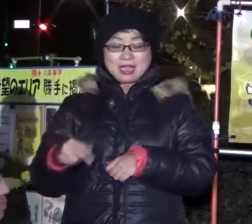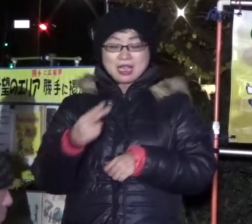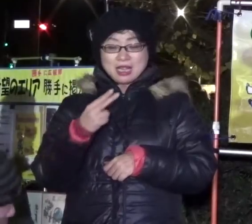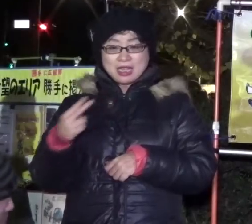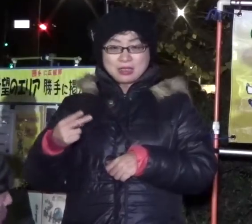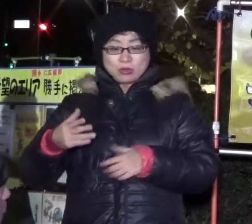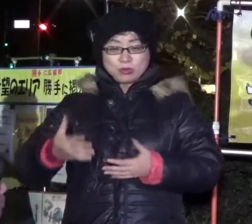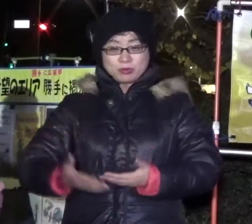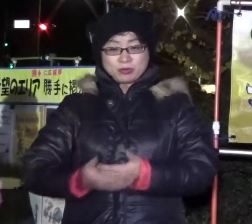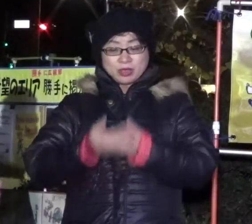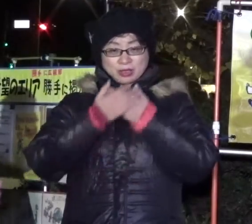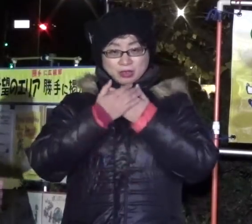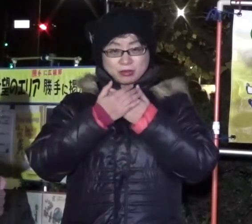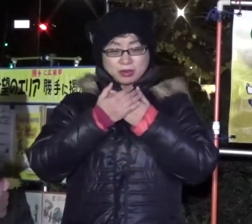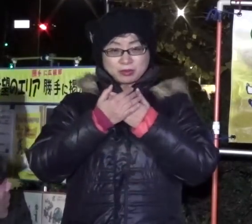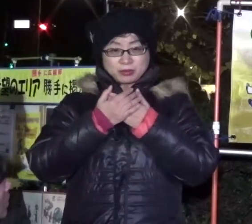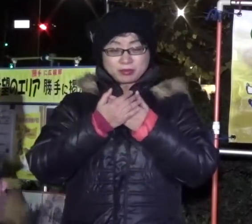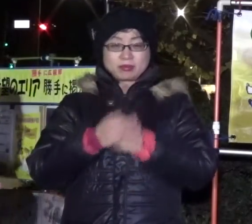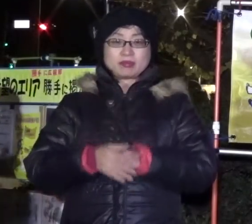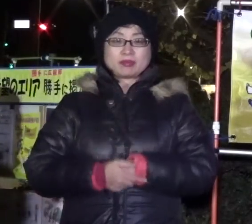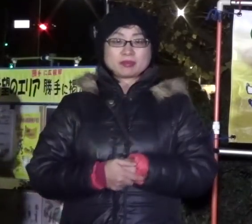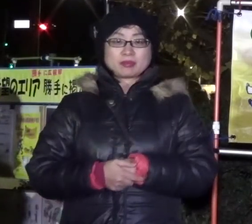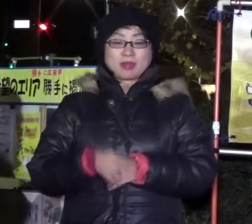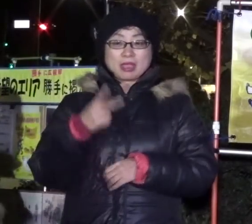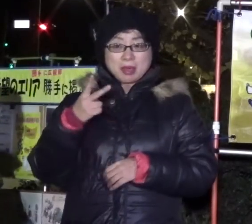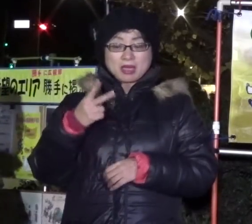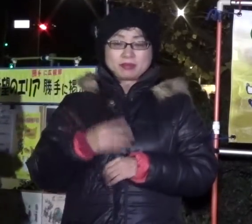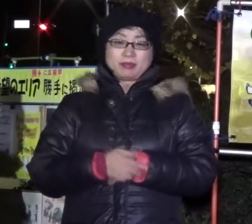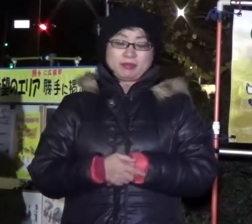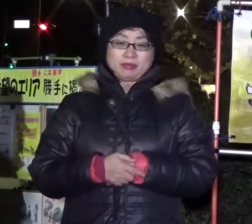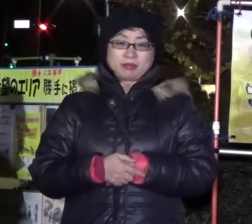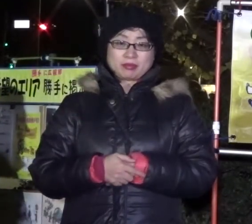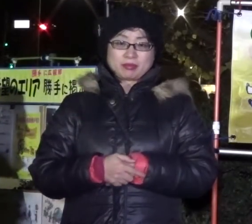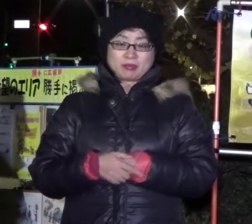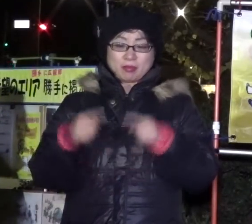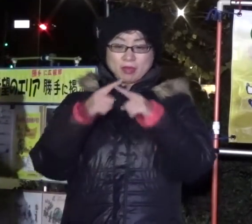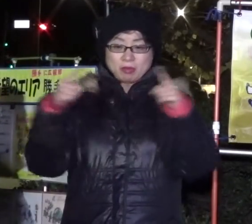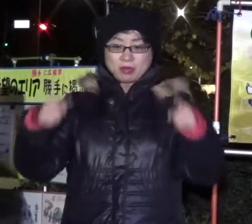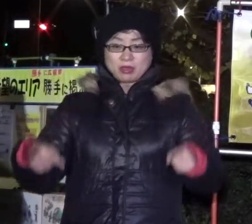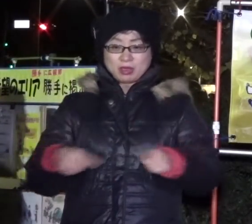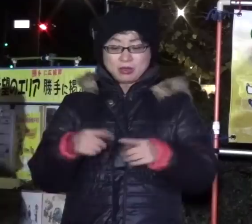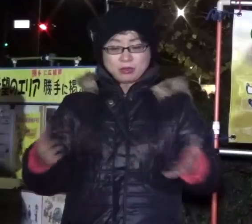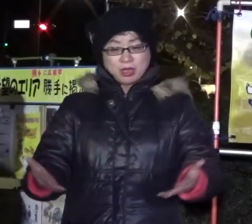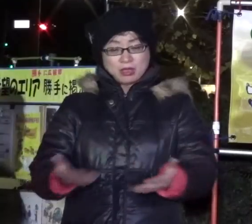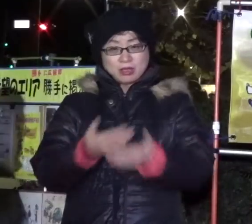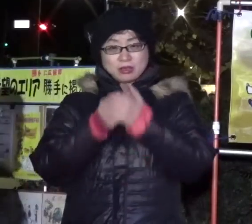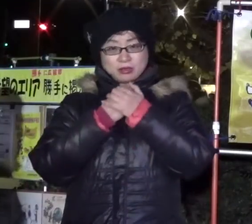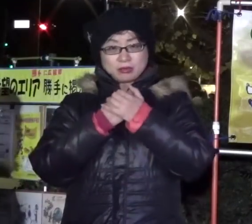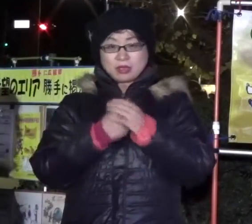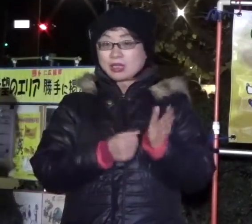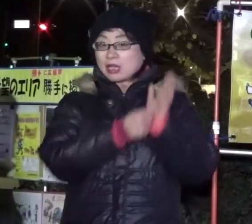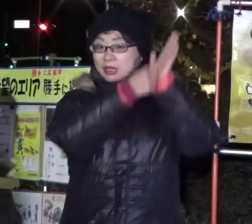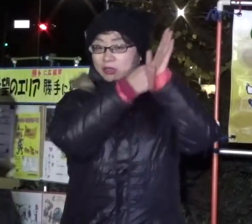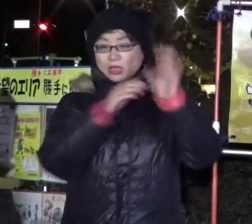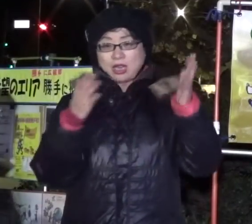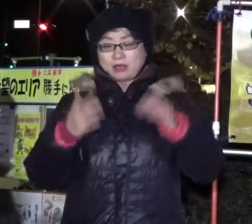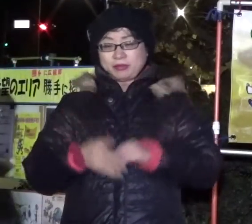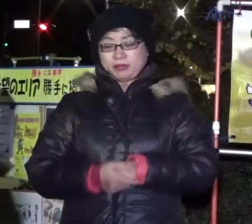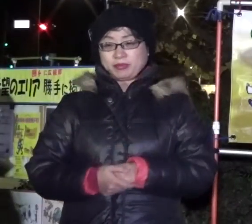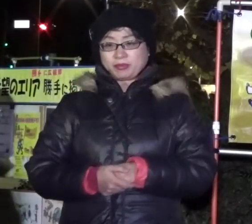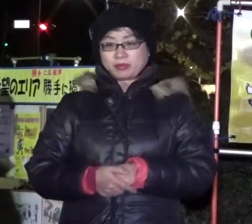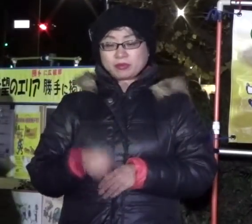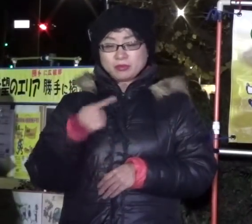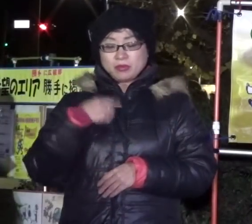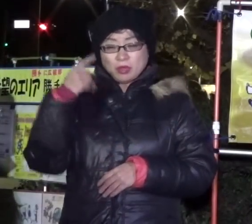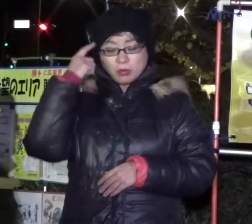ゆくっていうのがあるんですよ。これ2番なんですよ。プラカードを抱いていく、掲げるんじゃないですね。私ね、